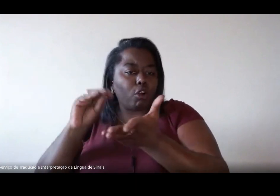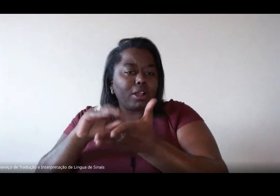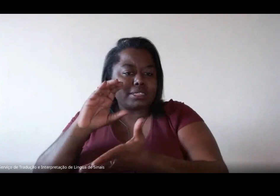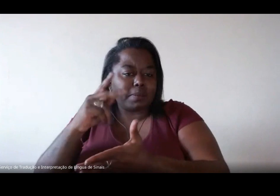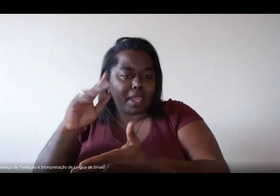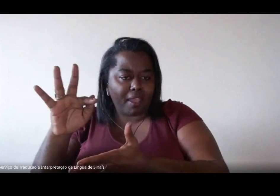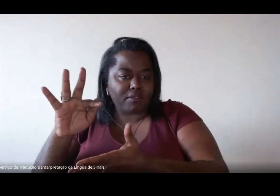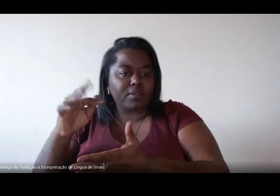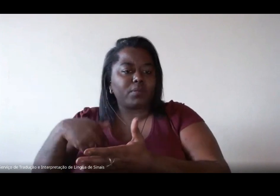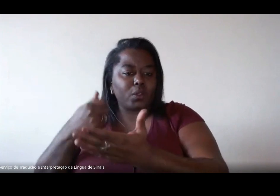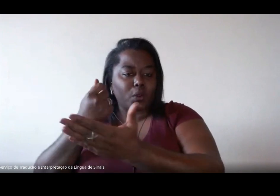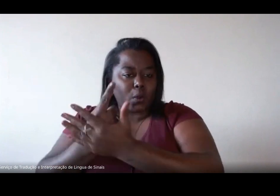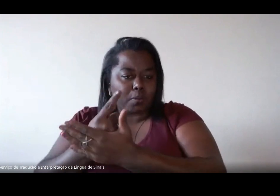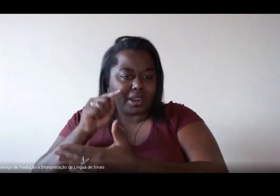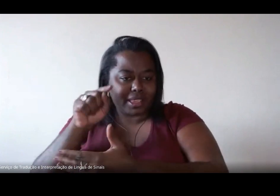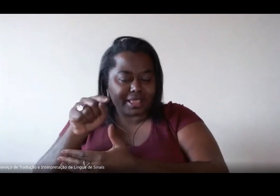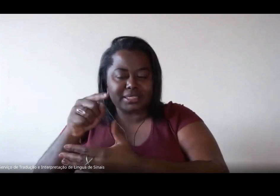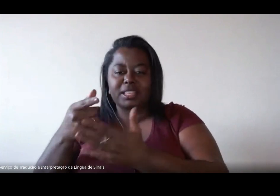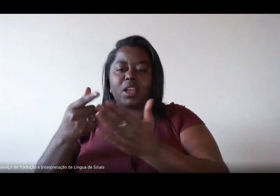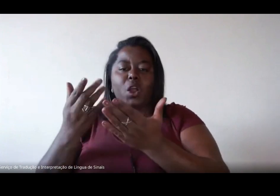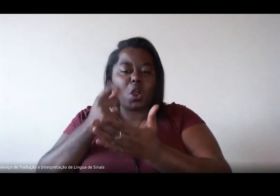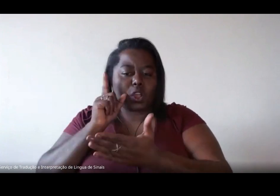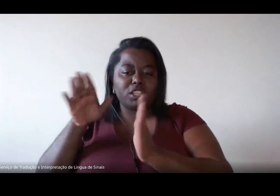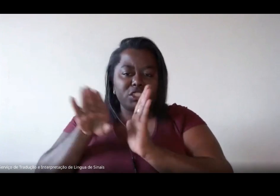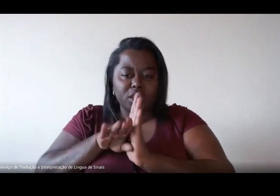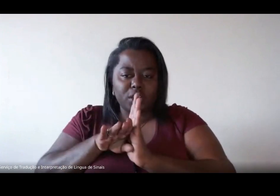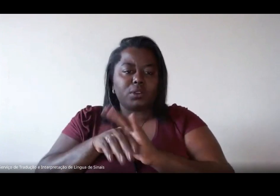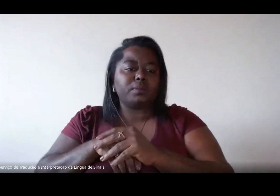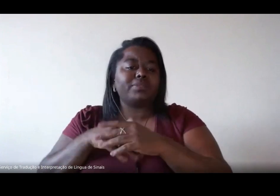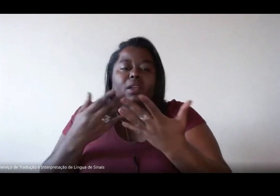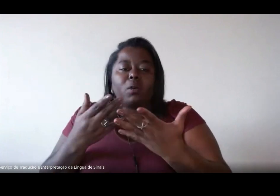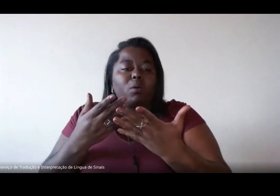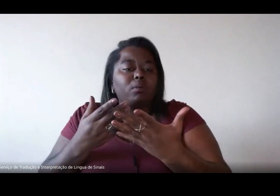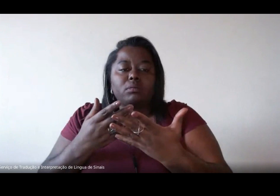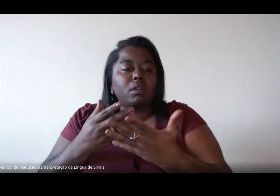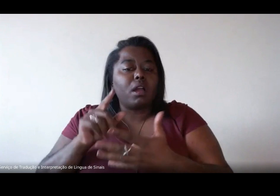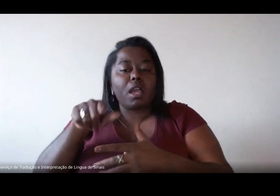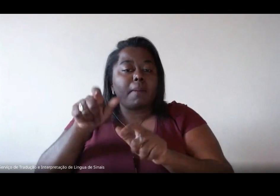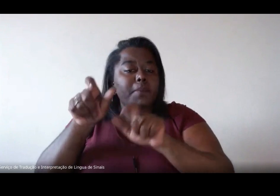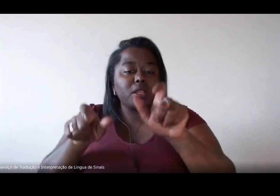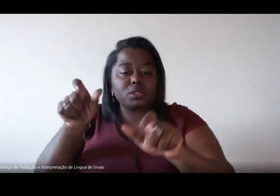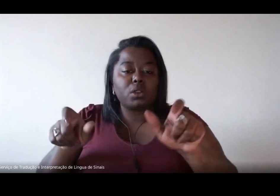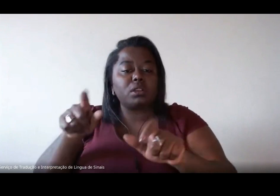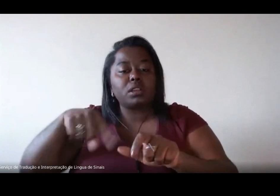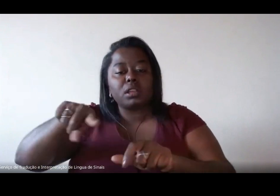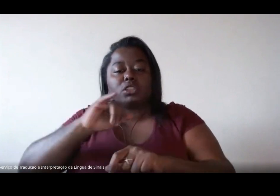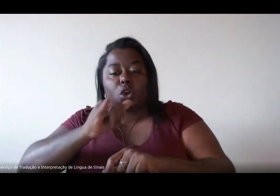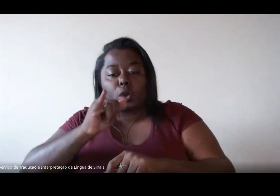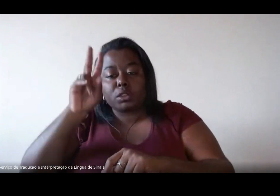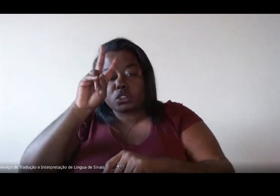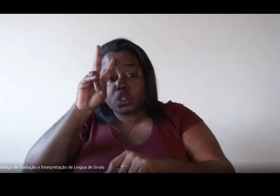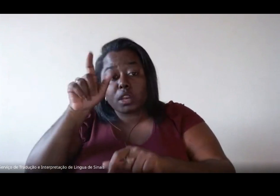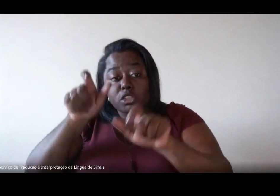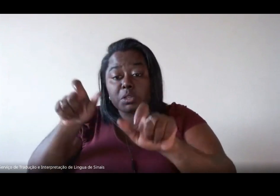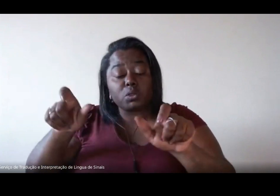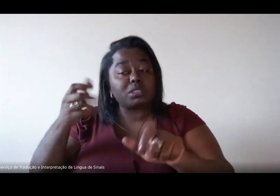dá o CPF. Então, consegui, comprei esse aqui. Traço de Vie. Chegou ontem, rapidinho. Então, quer dizer, são pessoas, eles contam histórias assim,